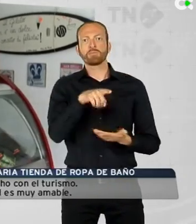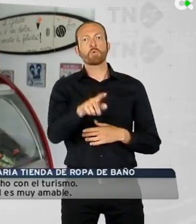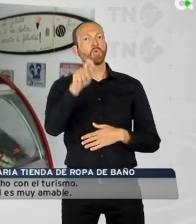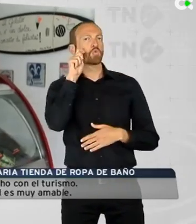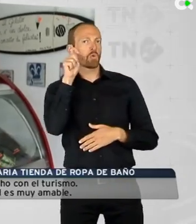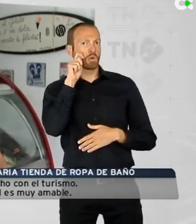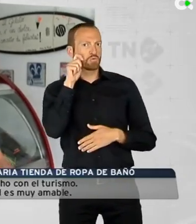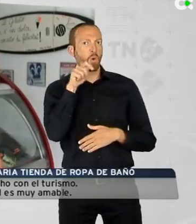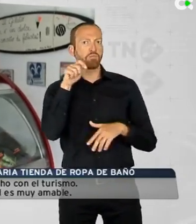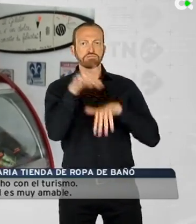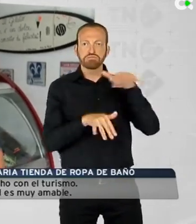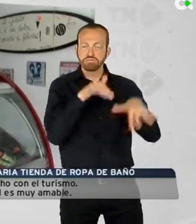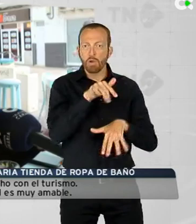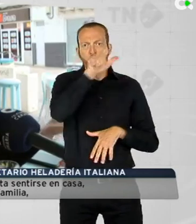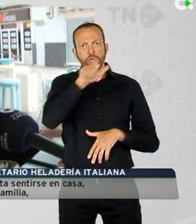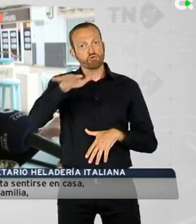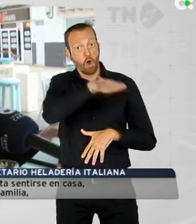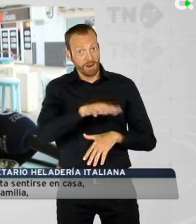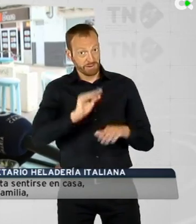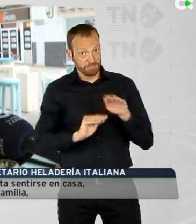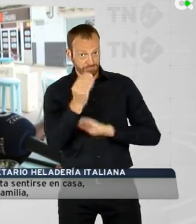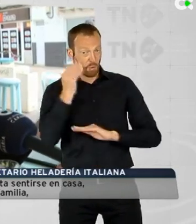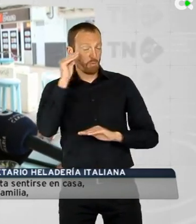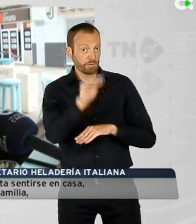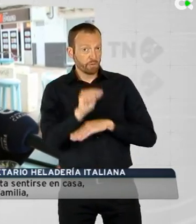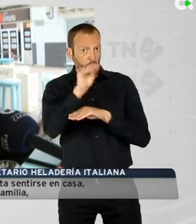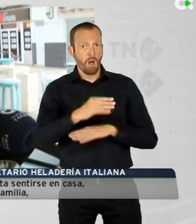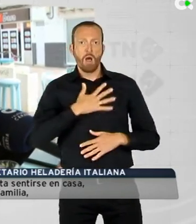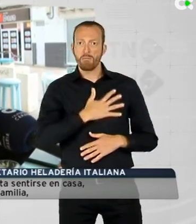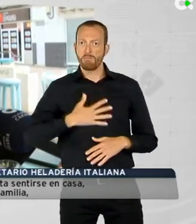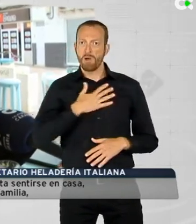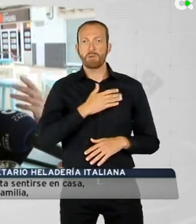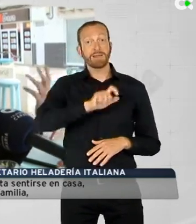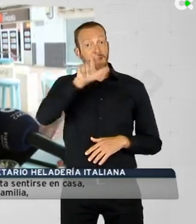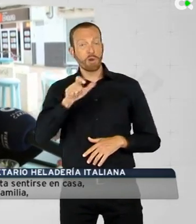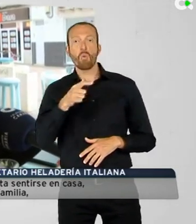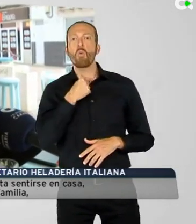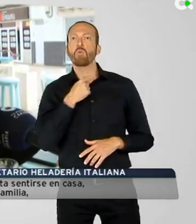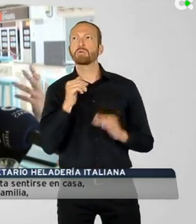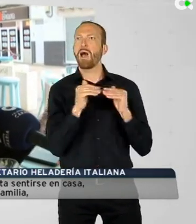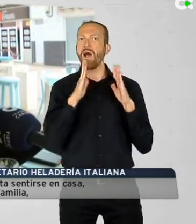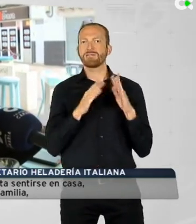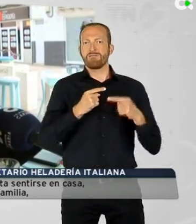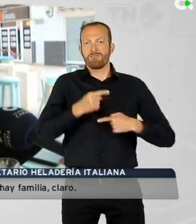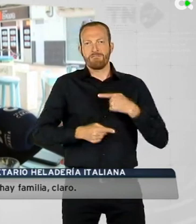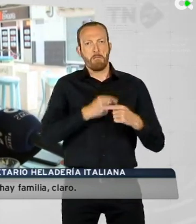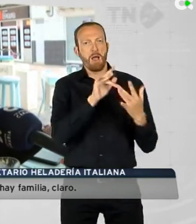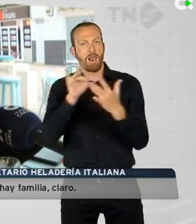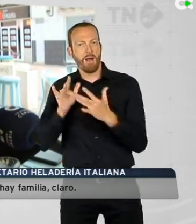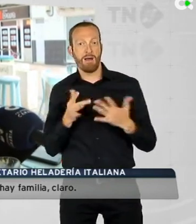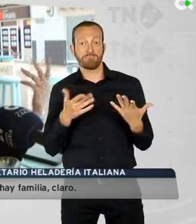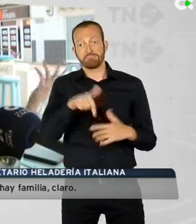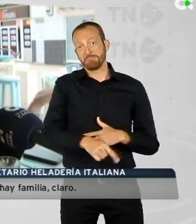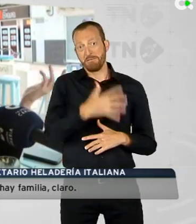turismo. La gente local es muy amable. El italiano es una persona que le gusta sentirse en casa, en familia.